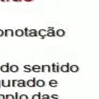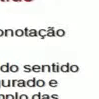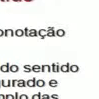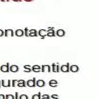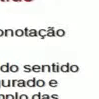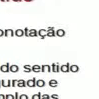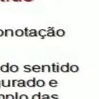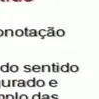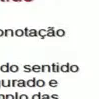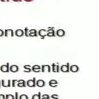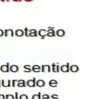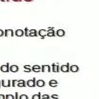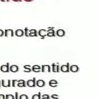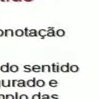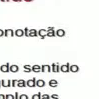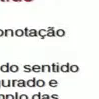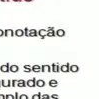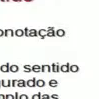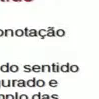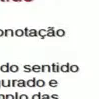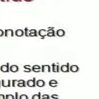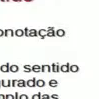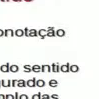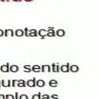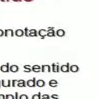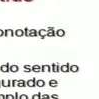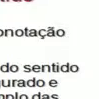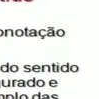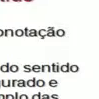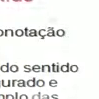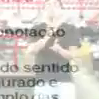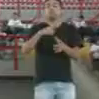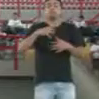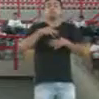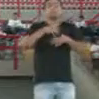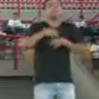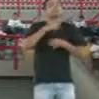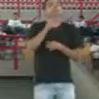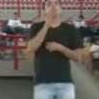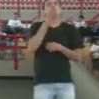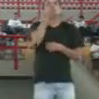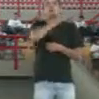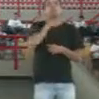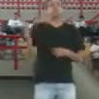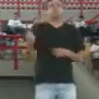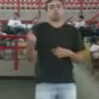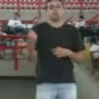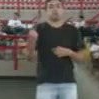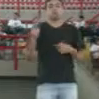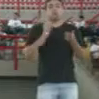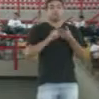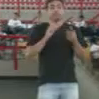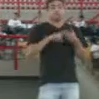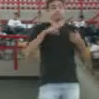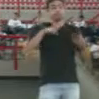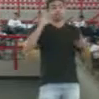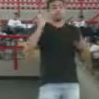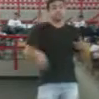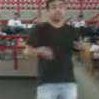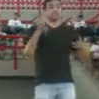fome. Conotação é o sentido figurado, estou morto de fome. E aqui tem uma figura de linguagem qual?